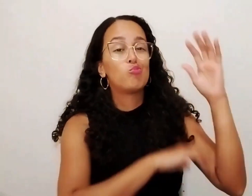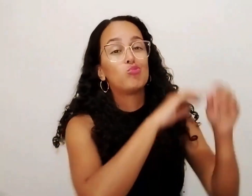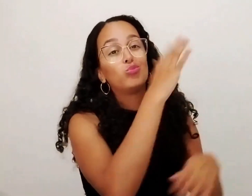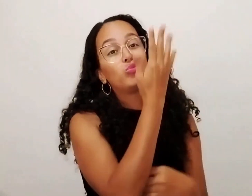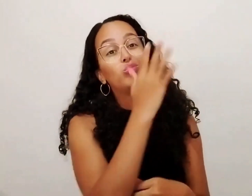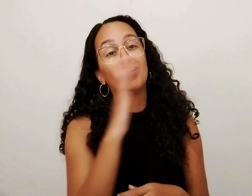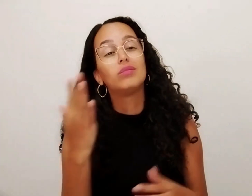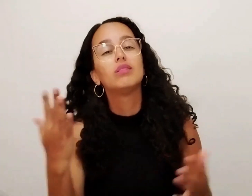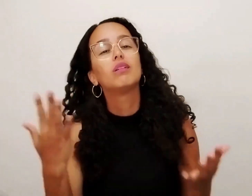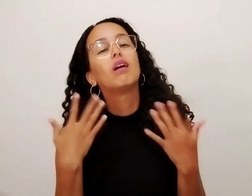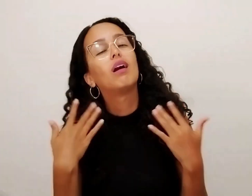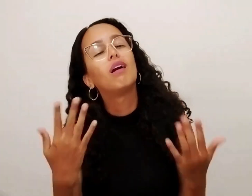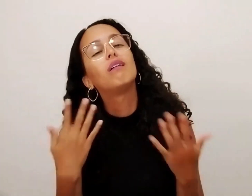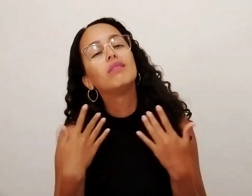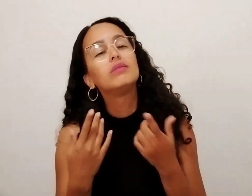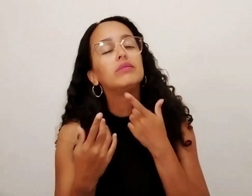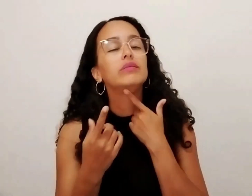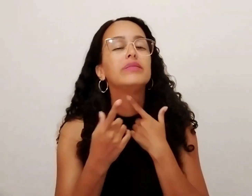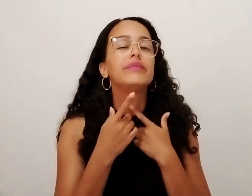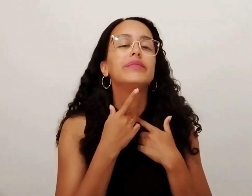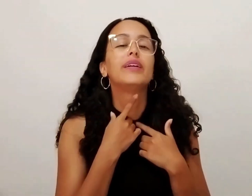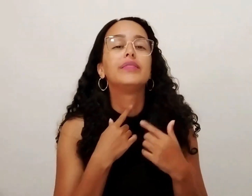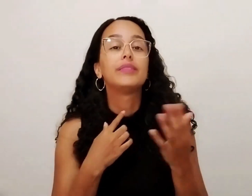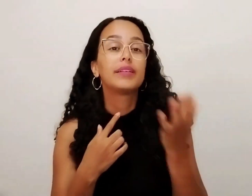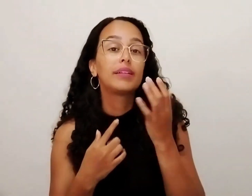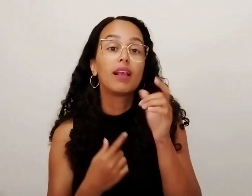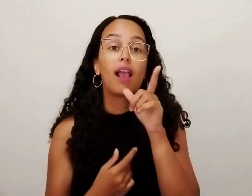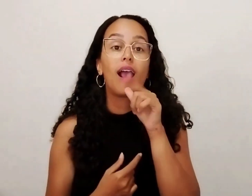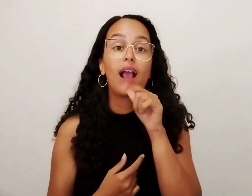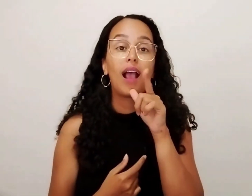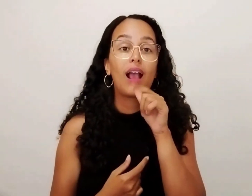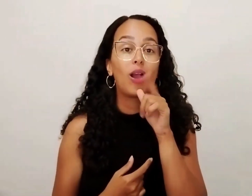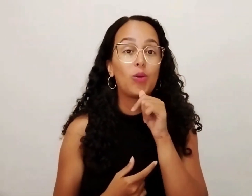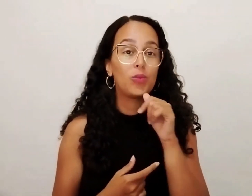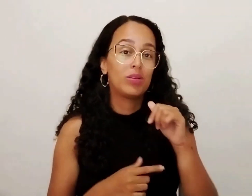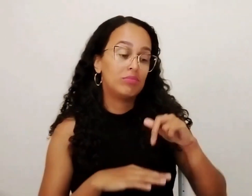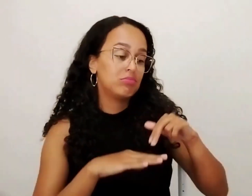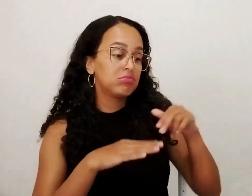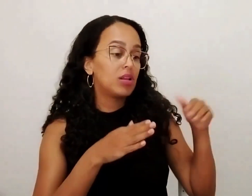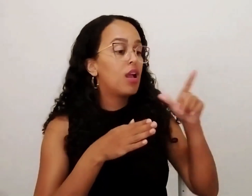muito bonita, que na verdade é a Uiara.